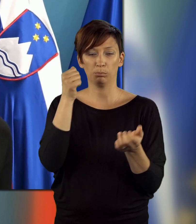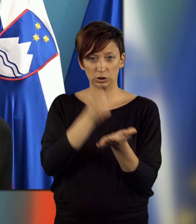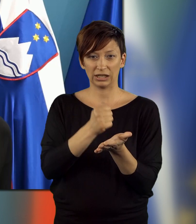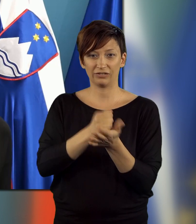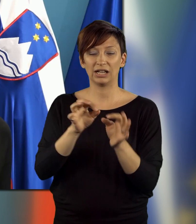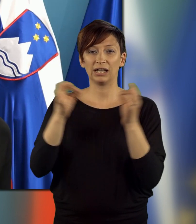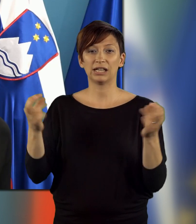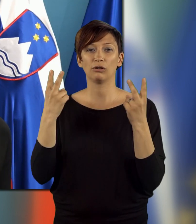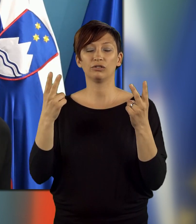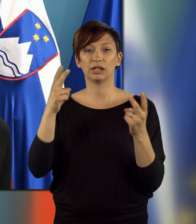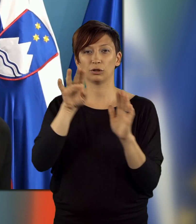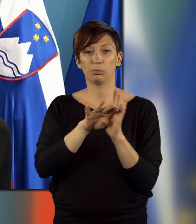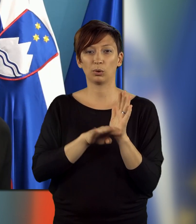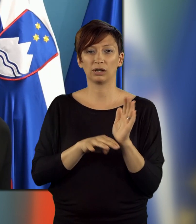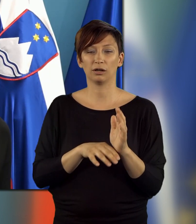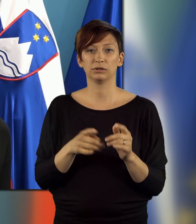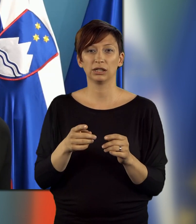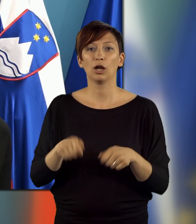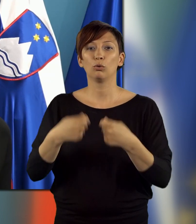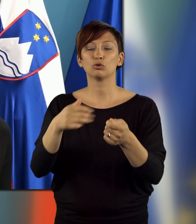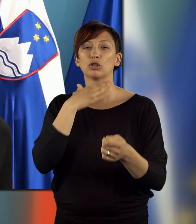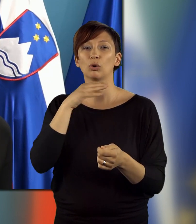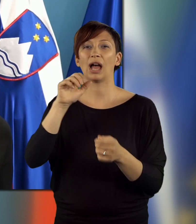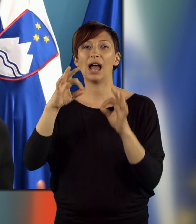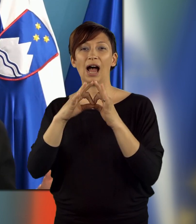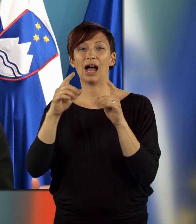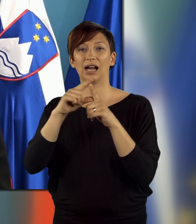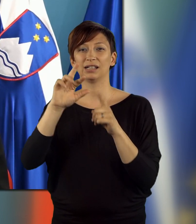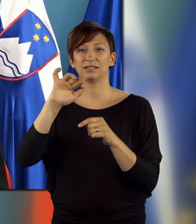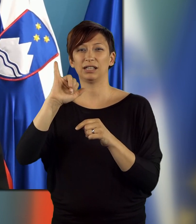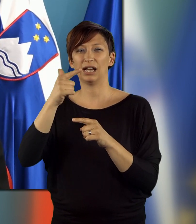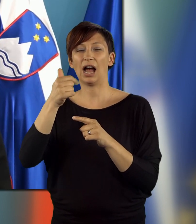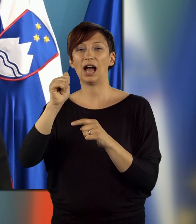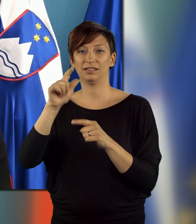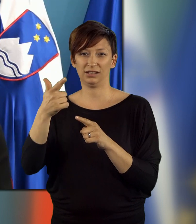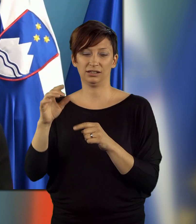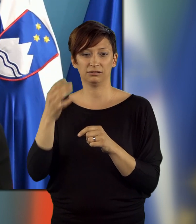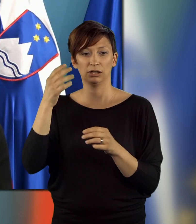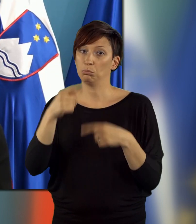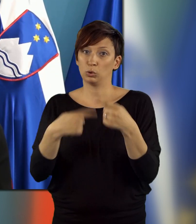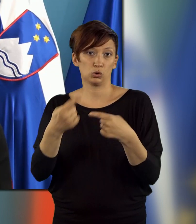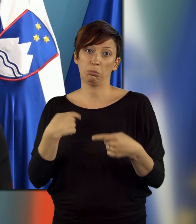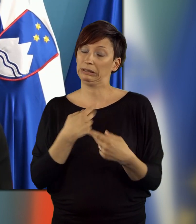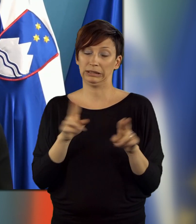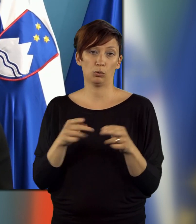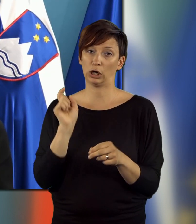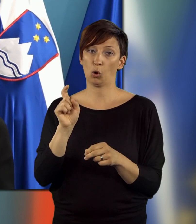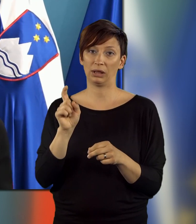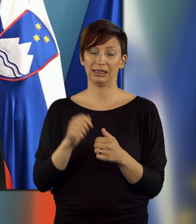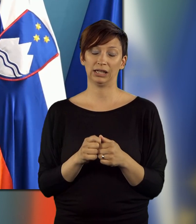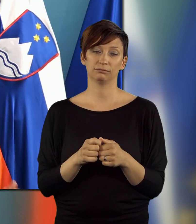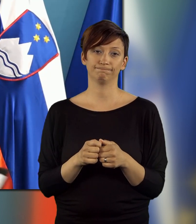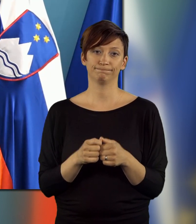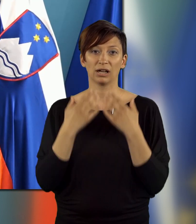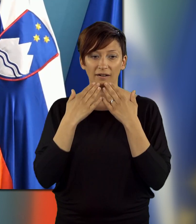potrjevanje javne veljavnosti programi, ki ga je vložila šola Adriatic? Zadevajo v postopku, tako da ne morem komentirati.